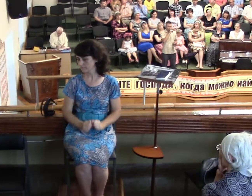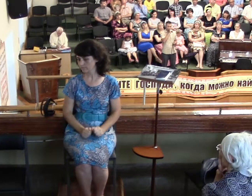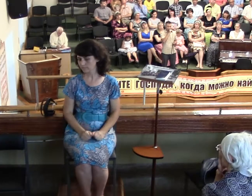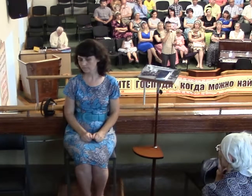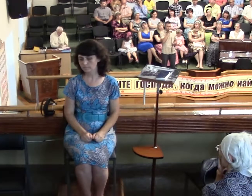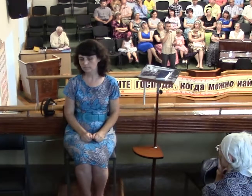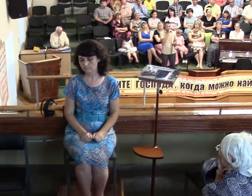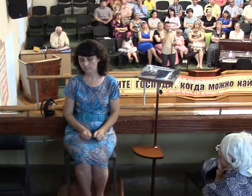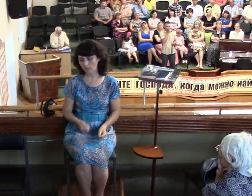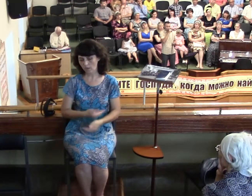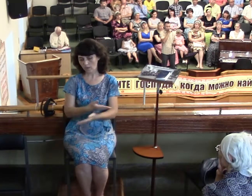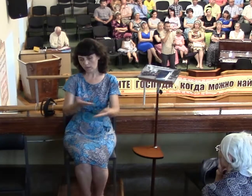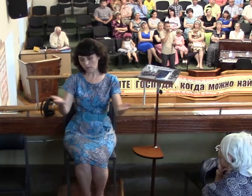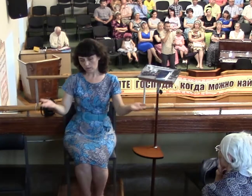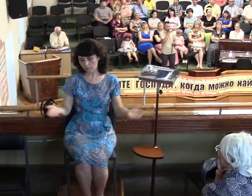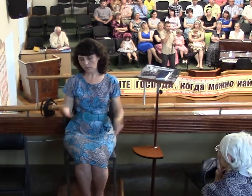Мы люди простые,